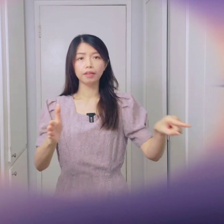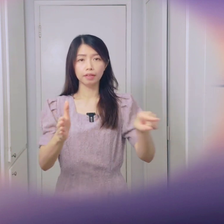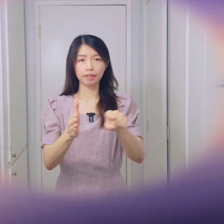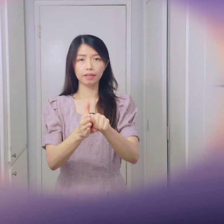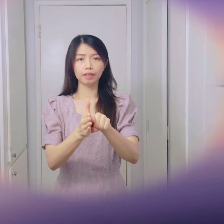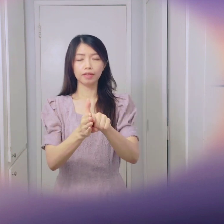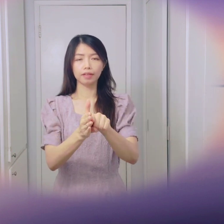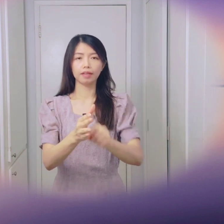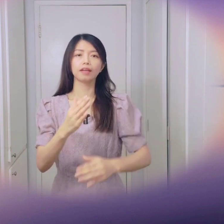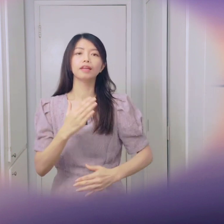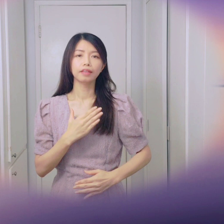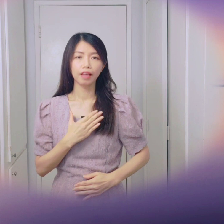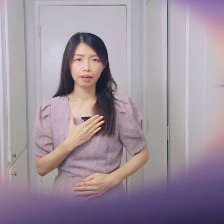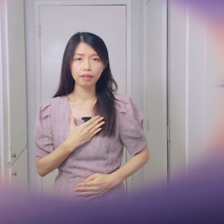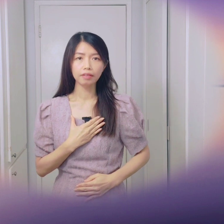위해